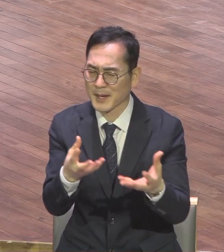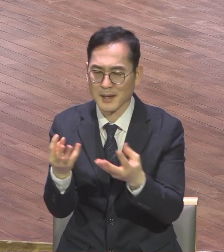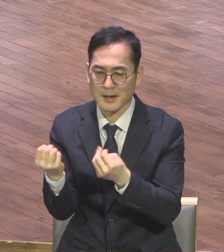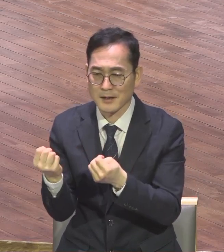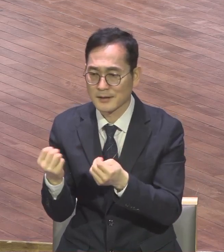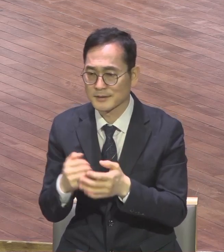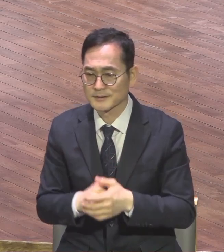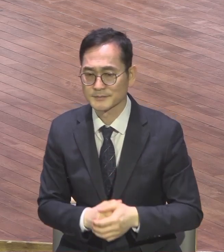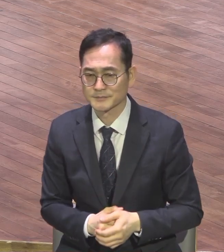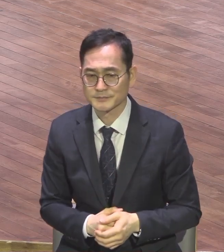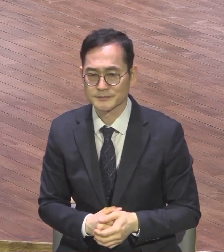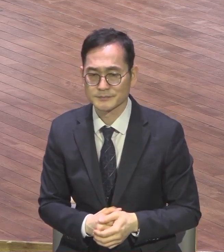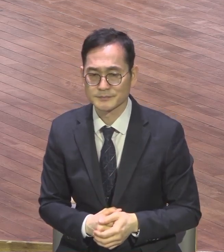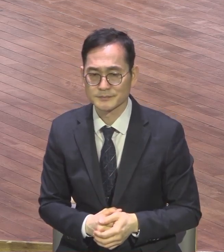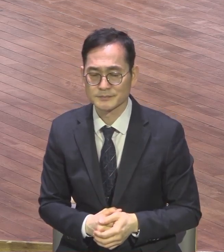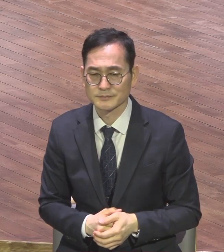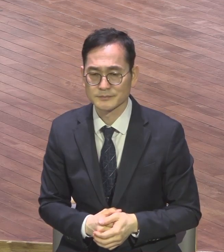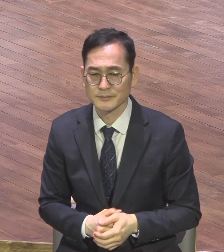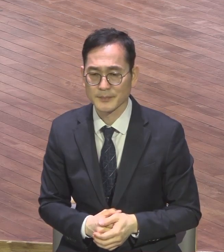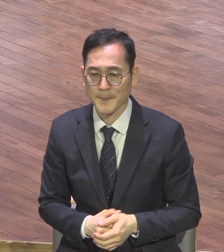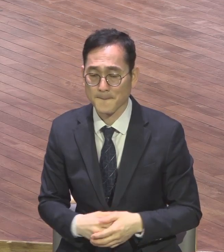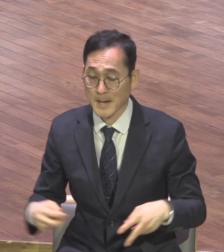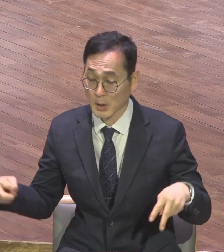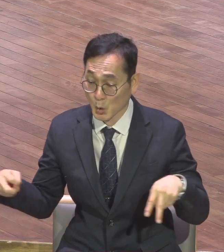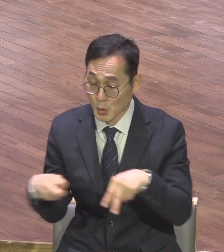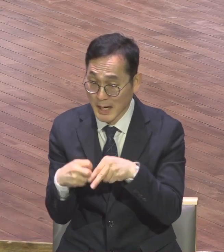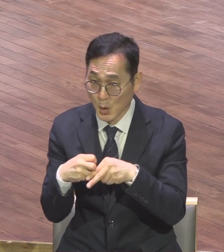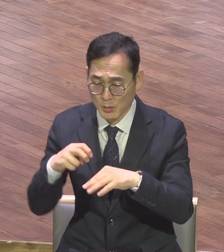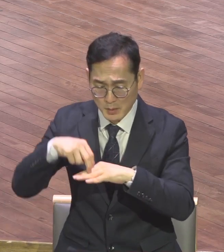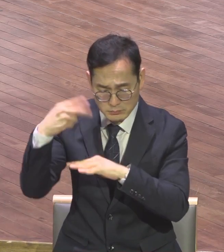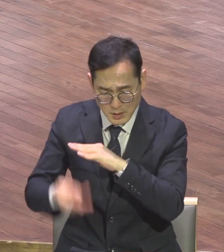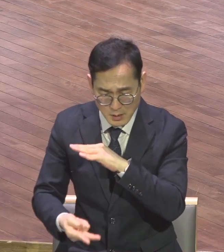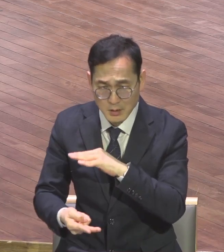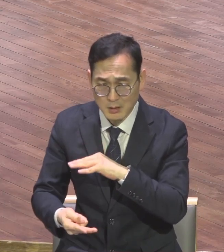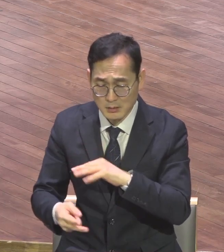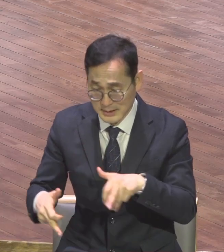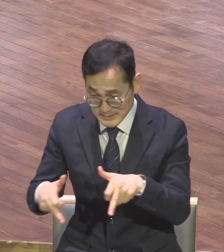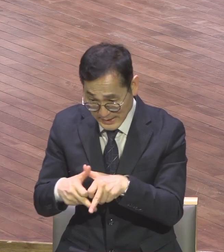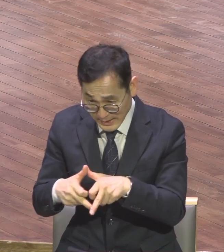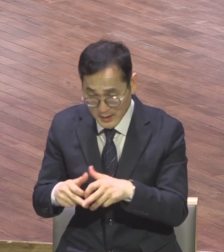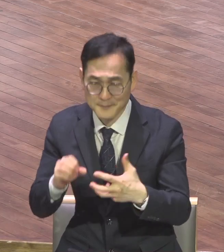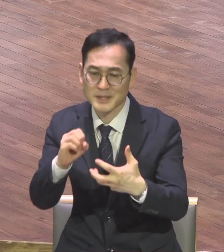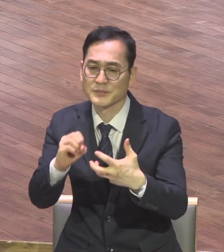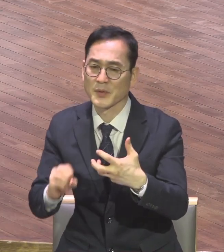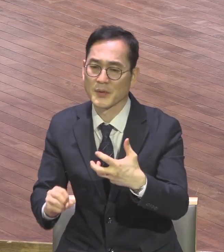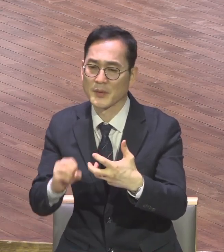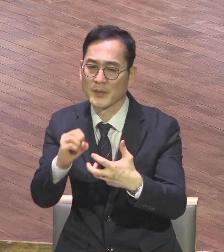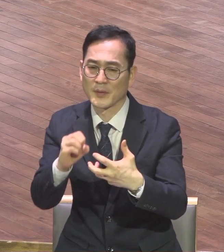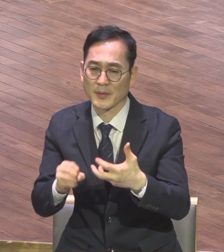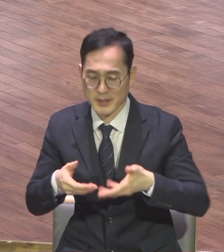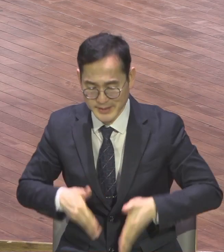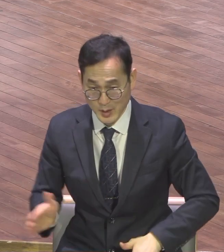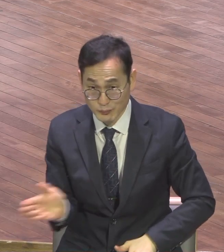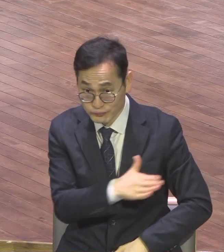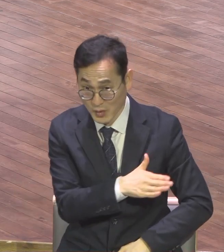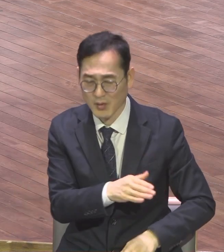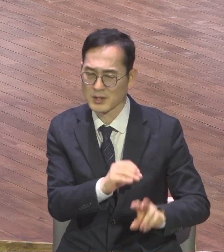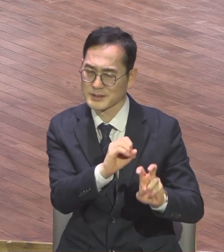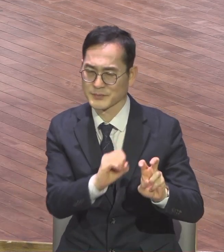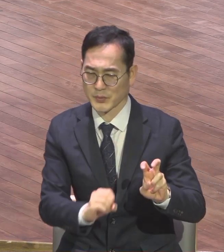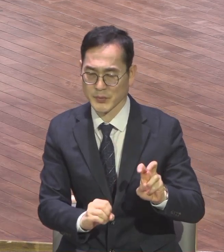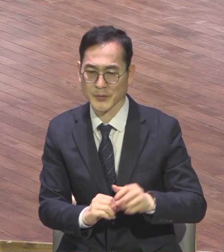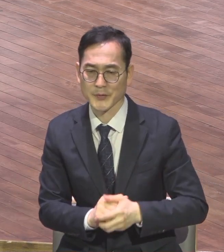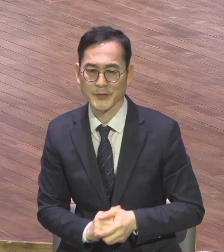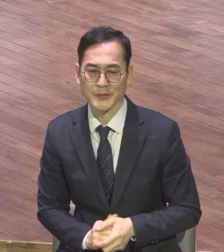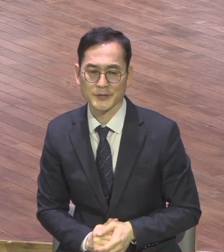보면 살아가다가 사고로 장애인 된 것이 80%예요. 80% 거의 다. 그러니까